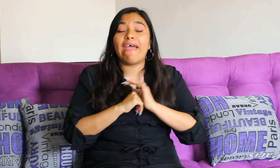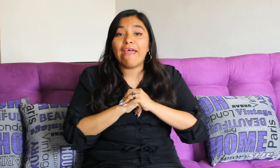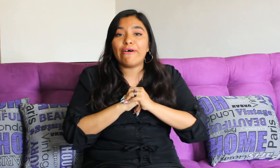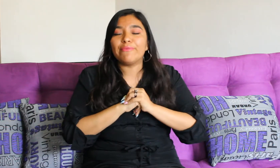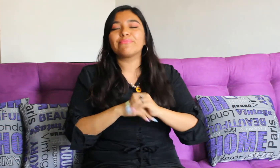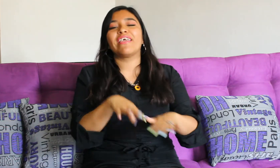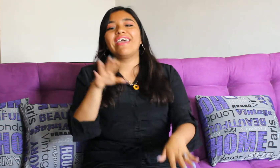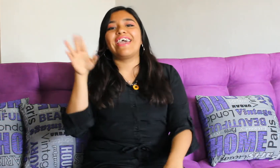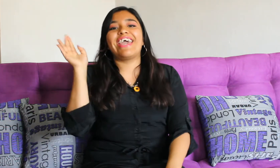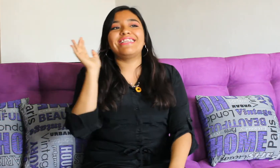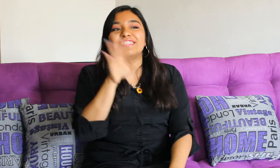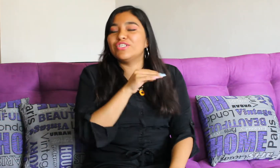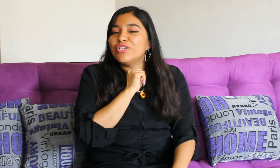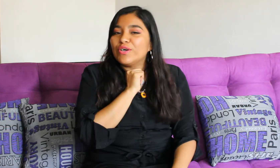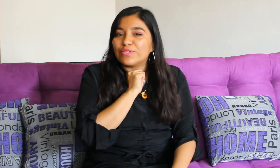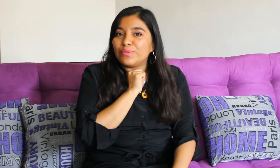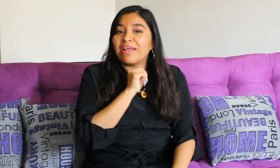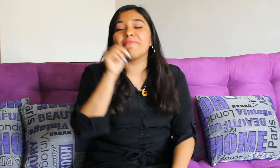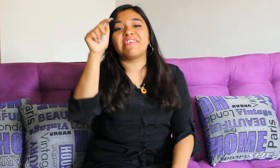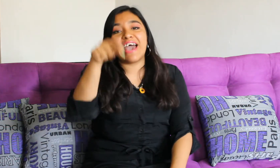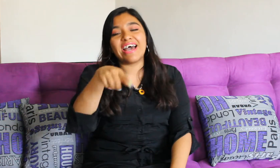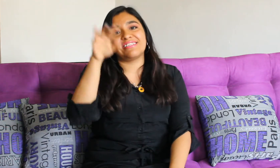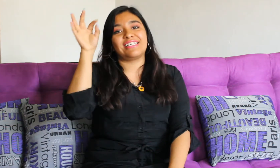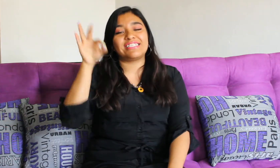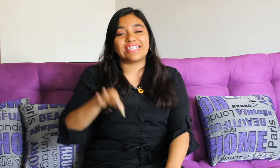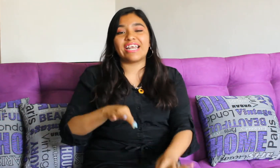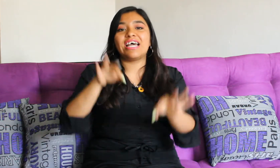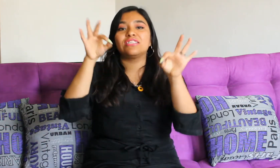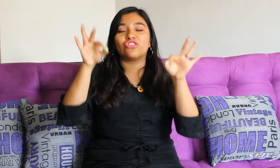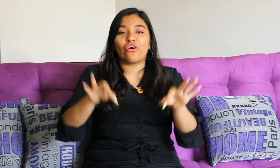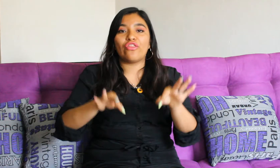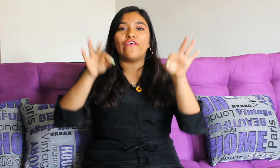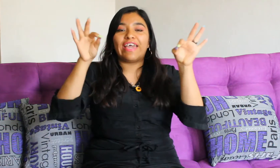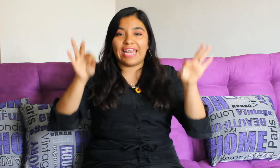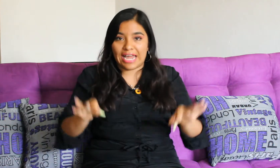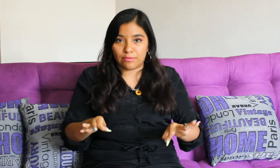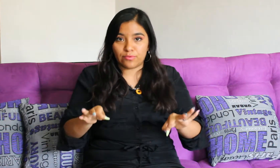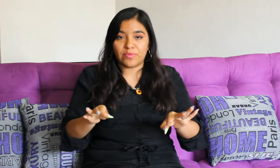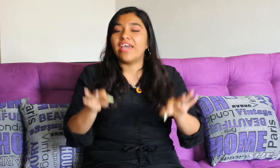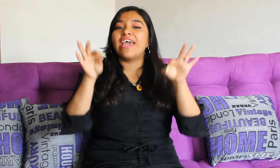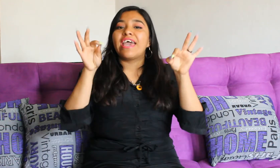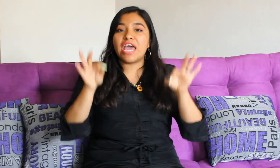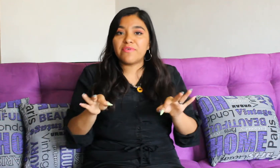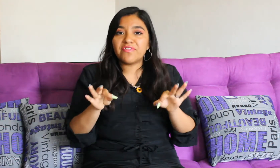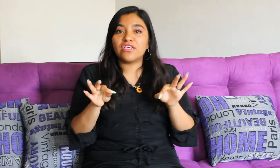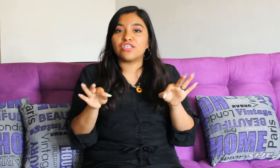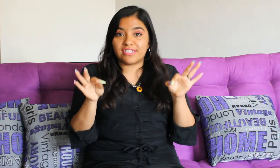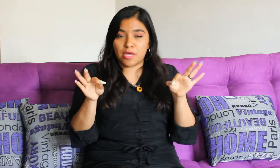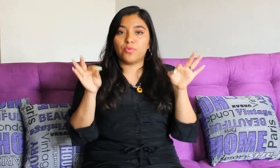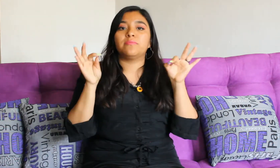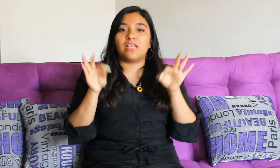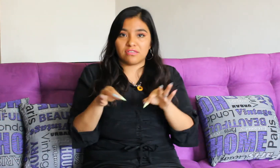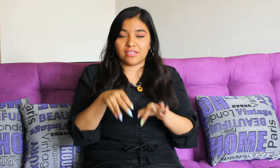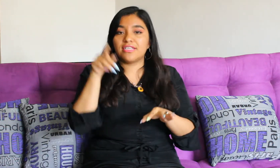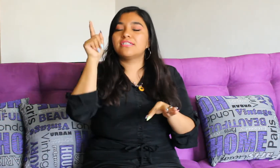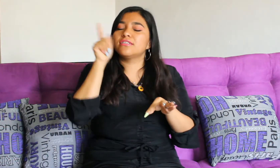pero el 18 de octubre ya se estrena todo el álbum, Everything Not Safe With Lost, así que estén